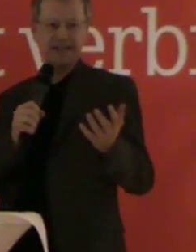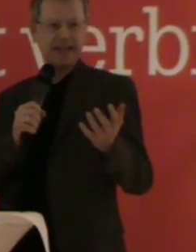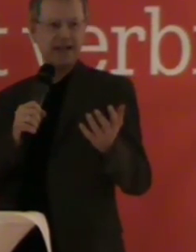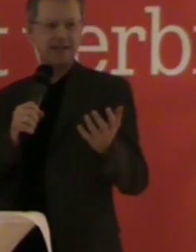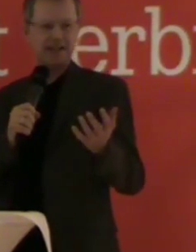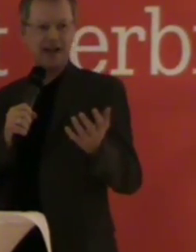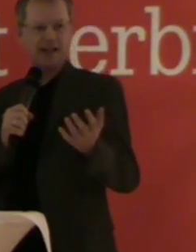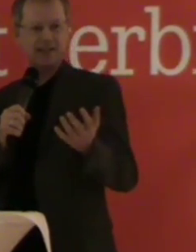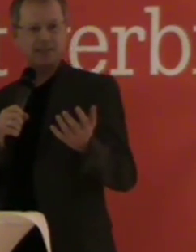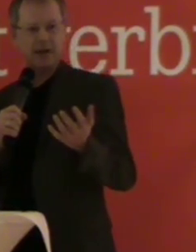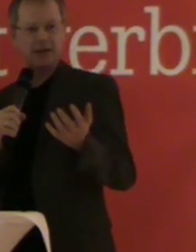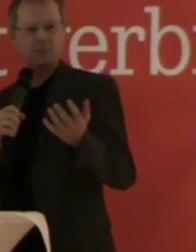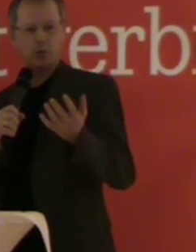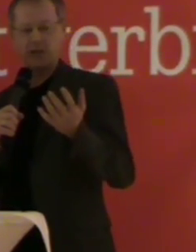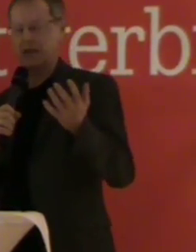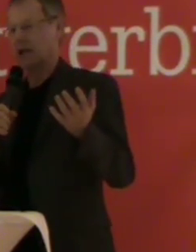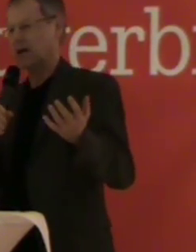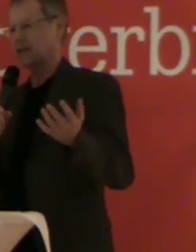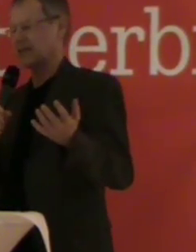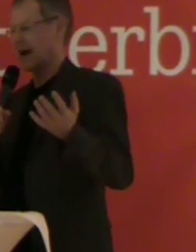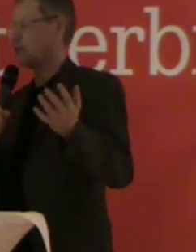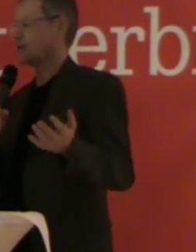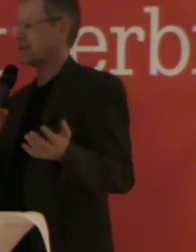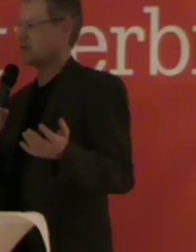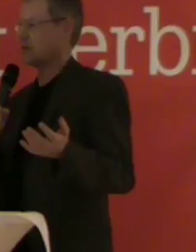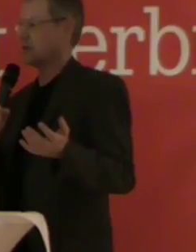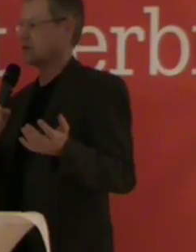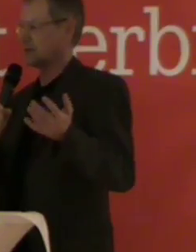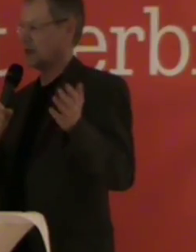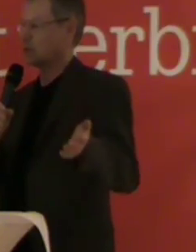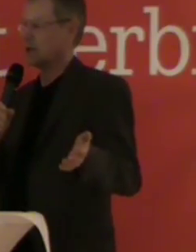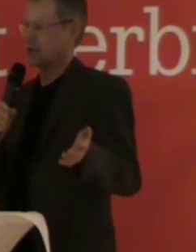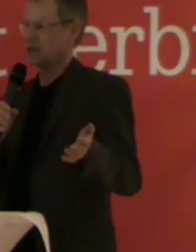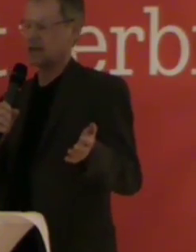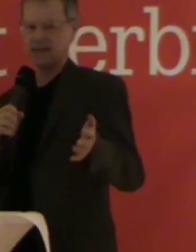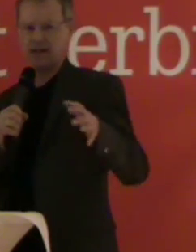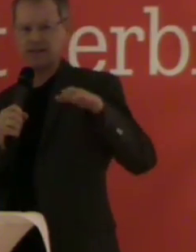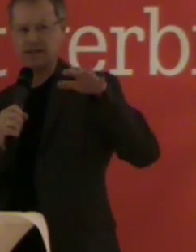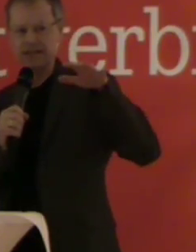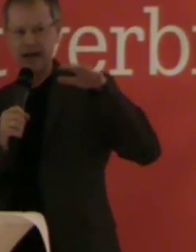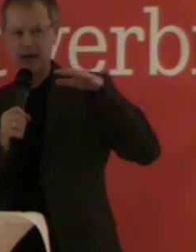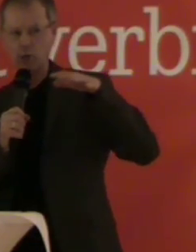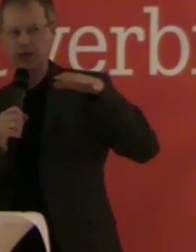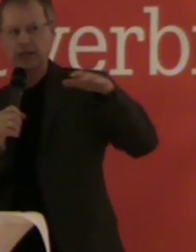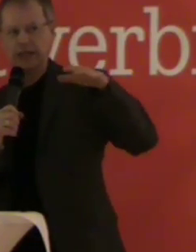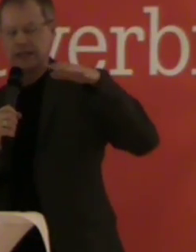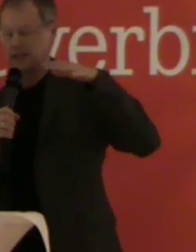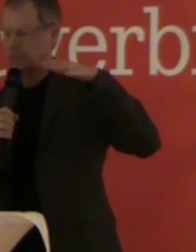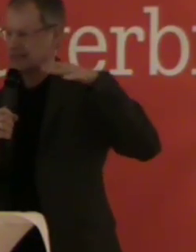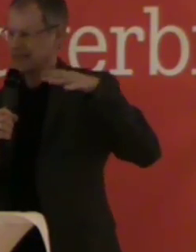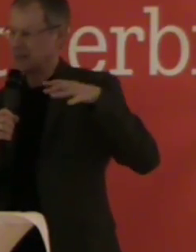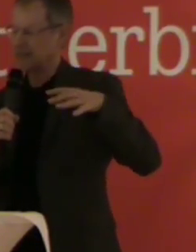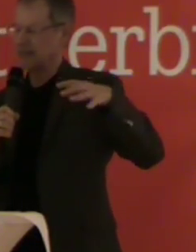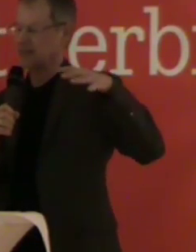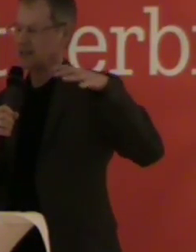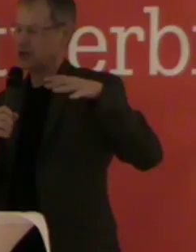Grund ist der, dass eigentlich mein Problem gar nicht die Armut ist, sondern die soziale Ungleichheit. Das heißt, dass sich die Armut